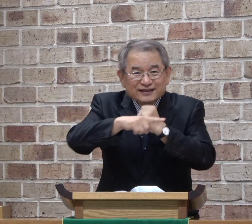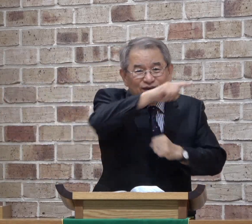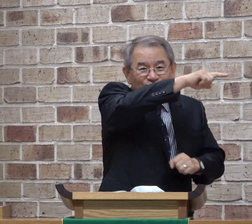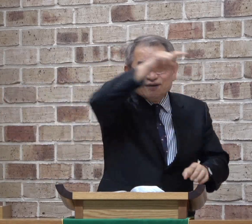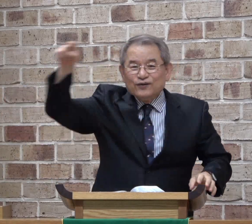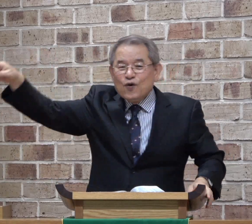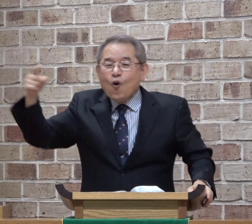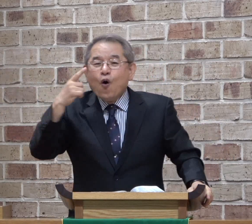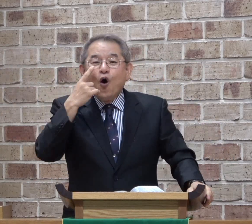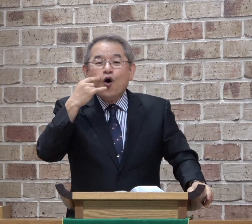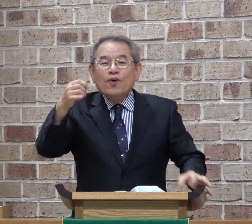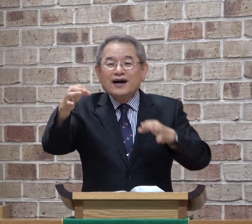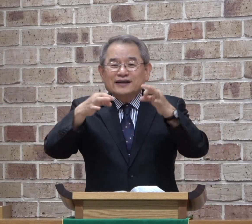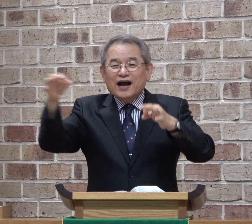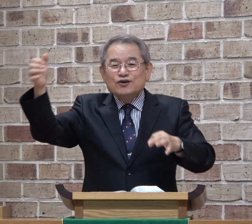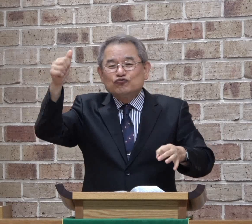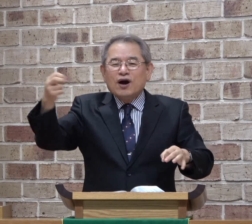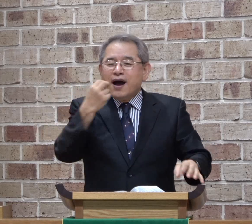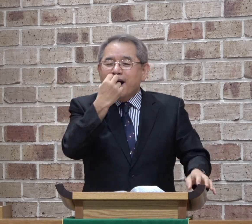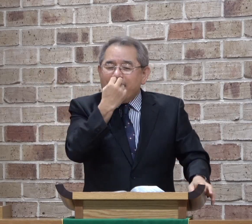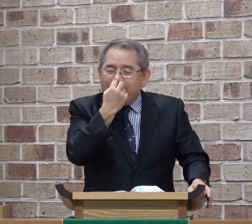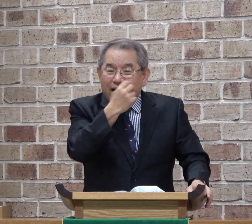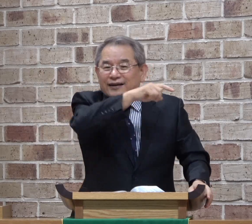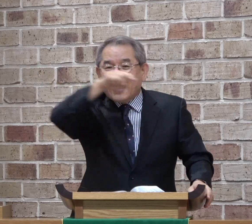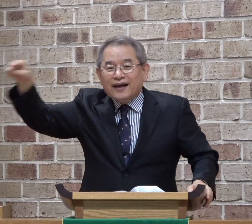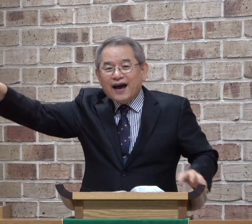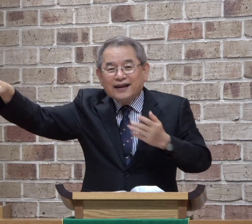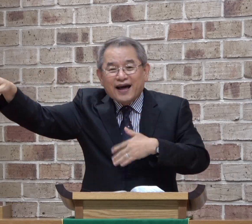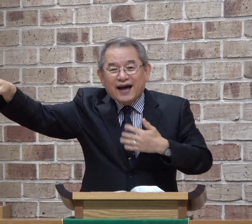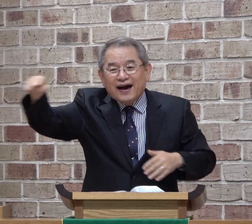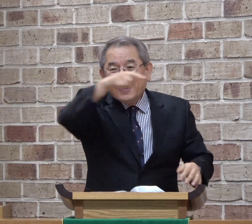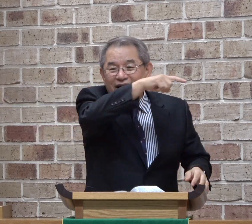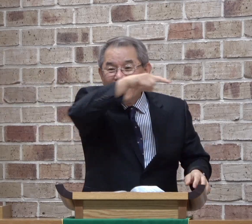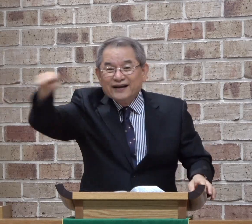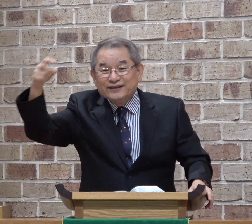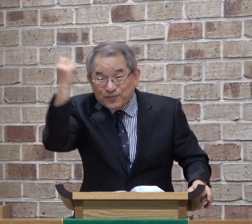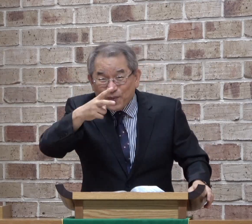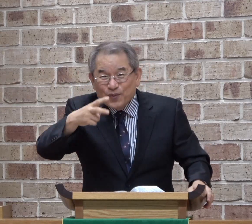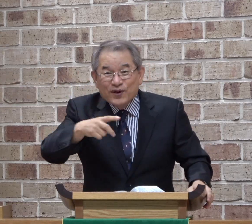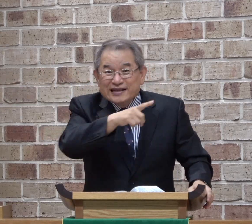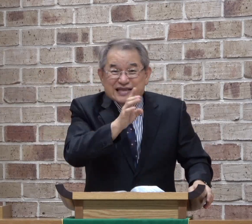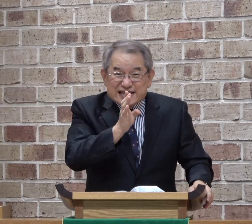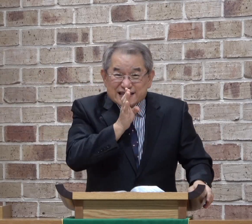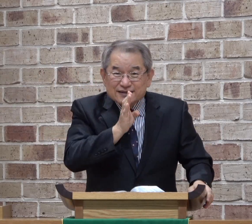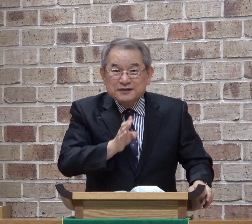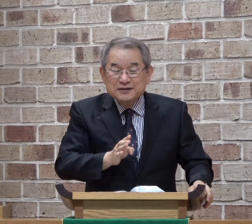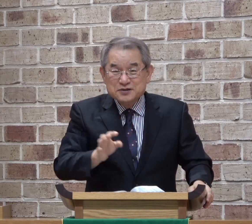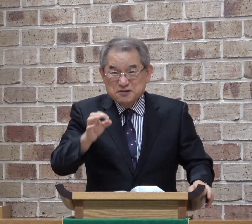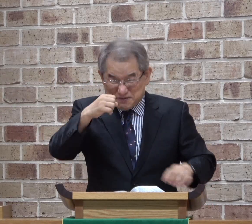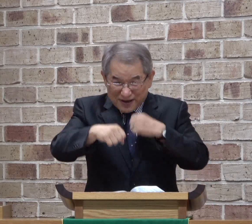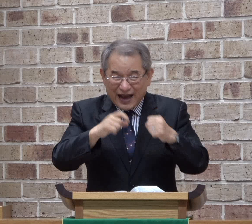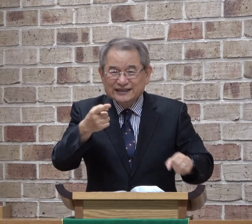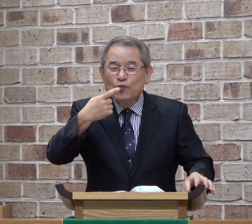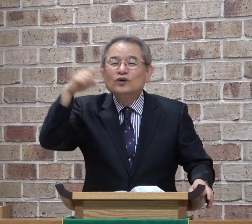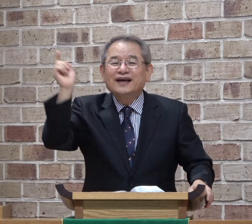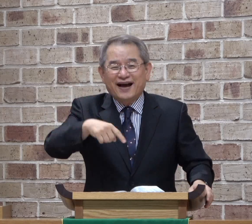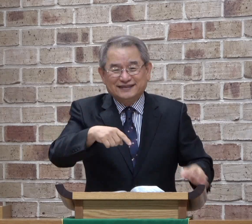알아듣고는 그냥 주셨습니다. 가게 아주머니와 엄마 사이에는 아주 절친한 사이였기 때문입니다. 그것은 이제